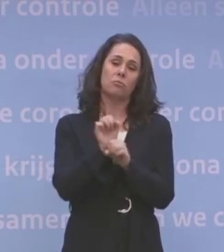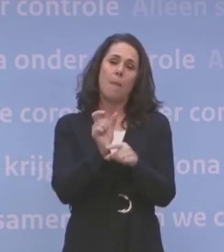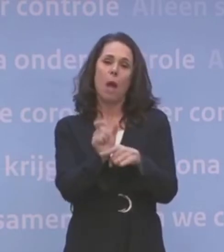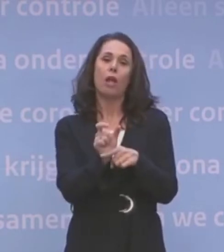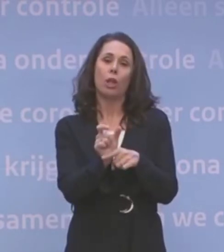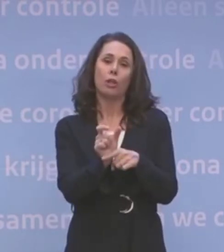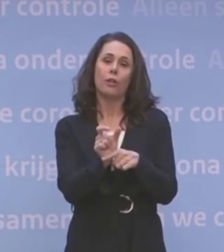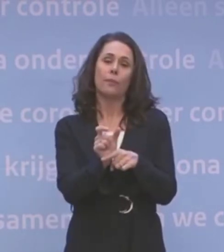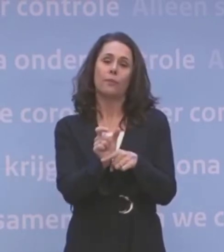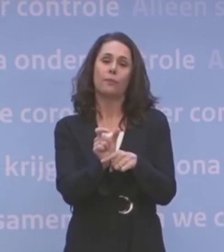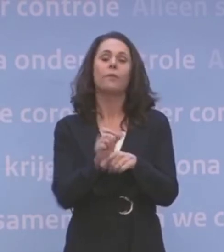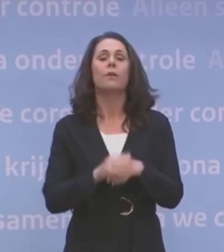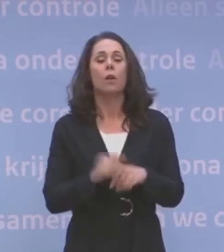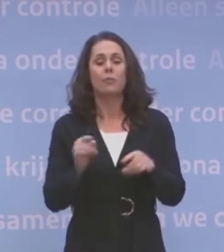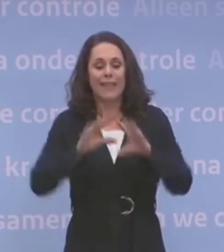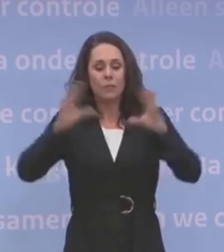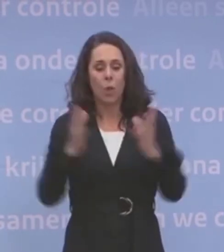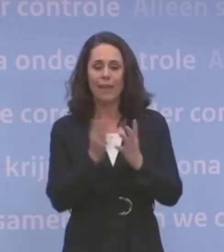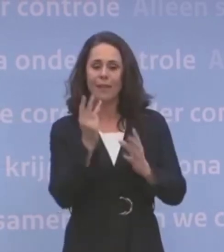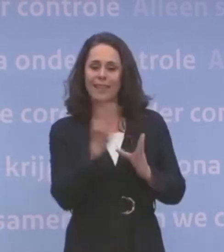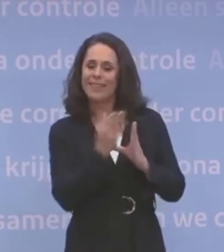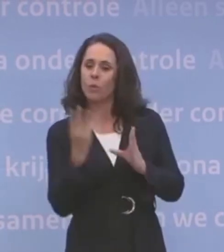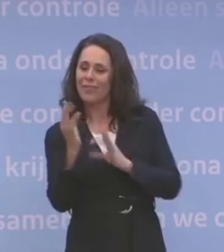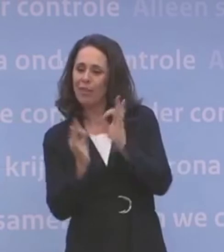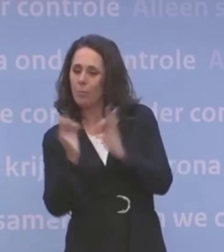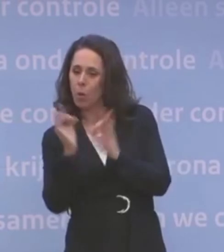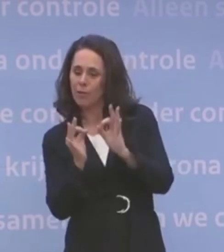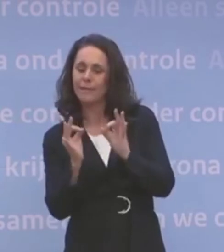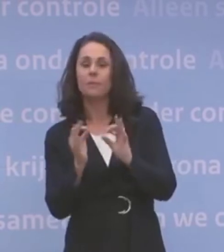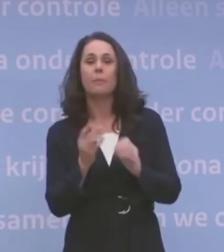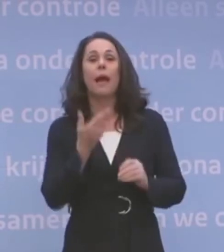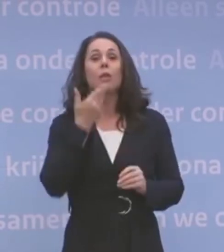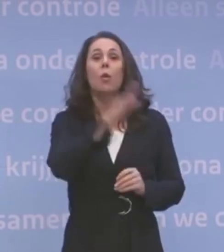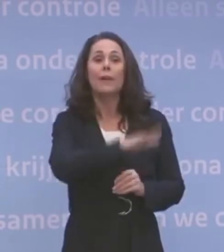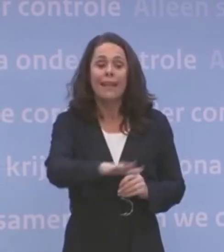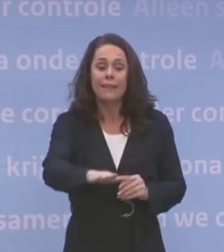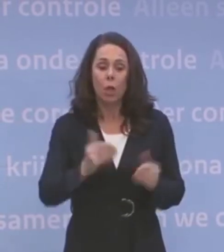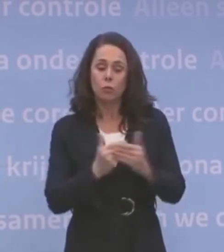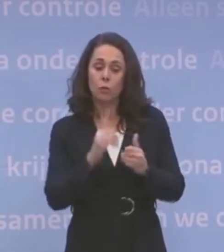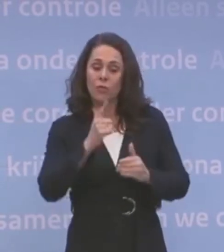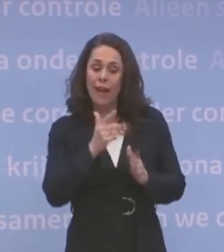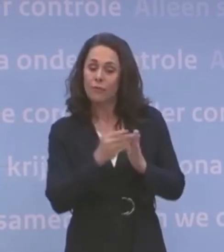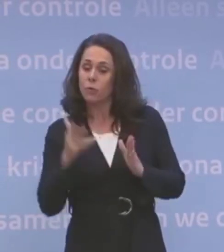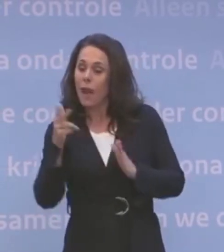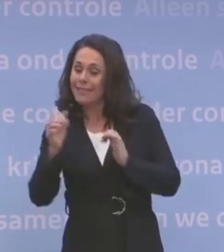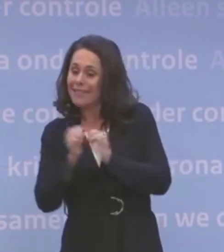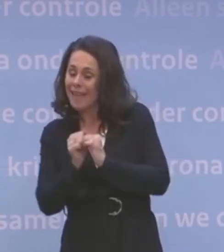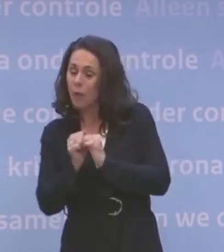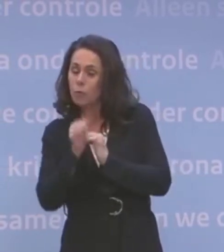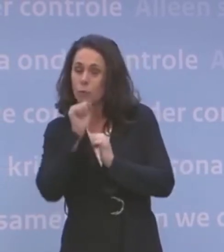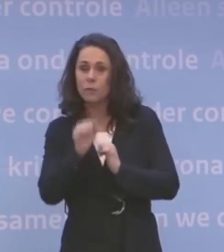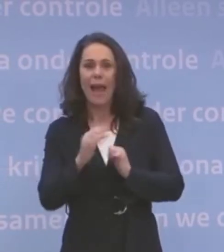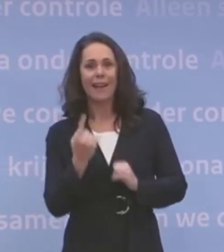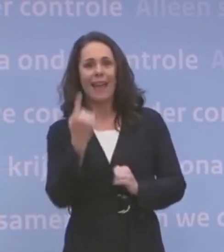afweer. Dus dat in totaal in zo'n 3 tot 4%, maar in de jongste kinderen, kinderen tot 12 tot 18 jaar, vonden we eigenlijk maar